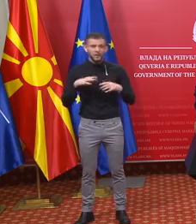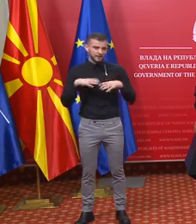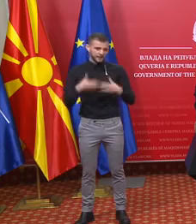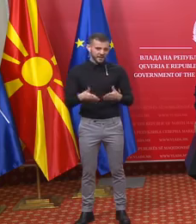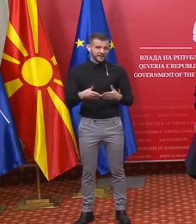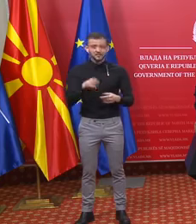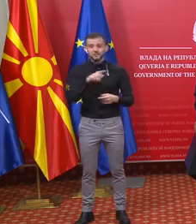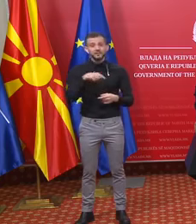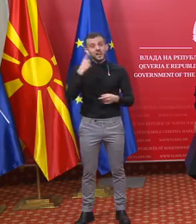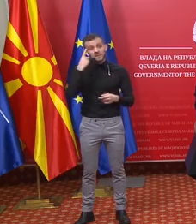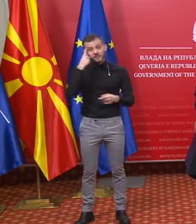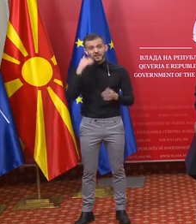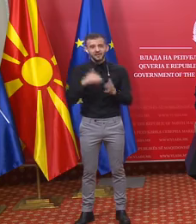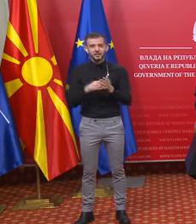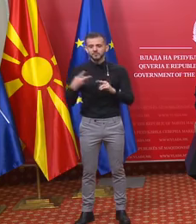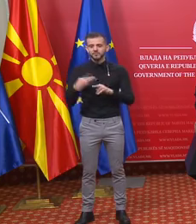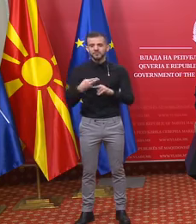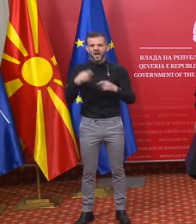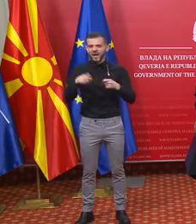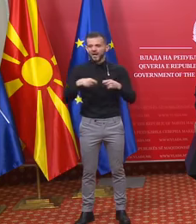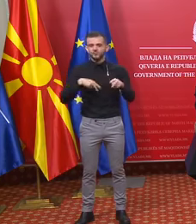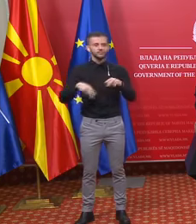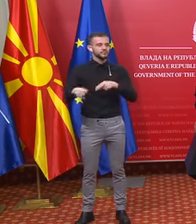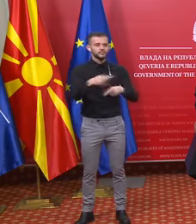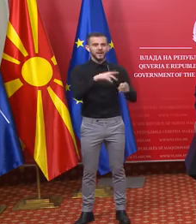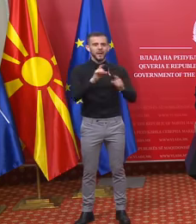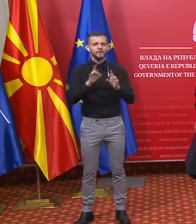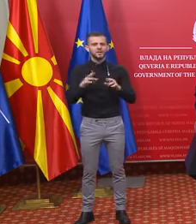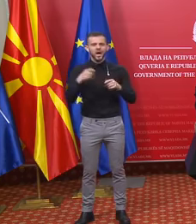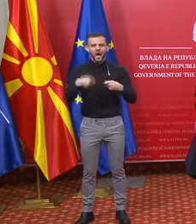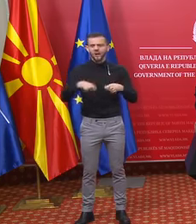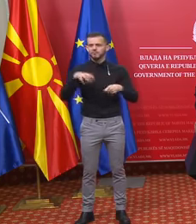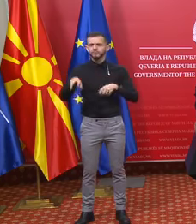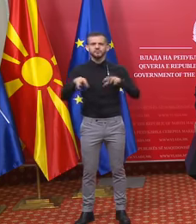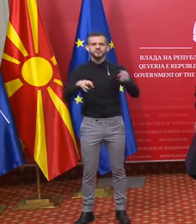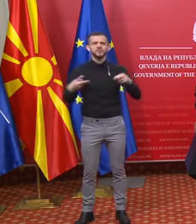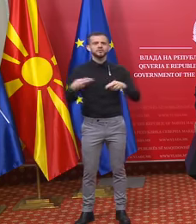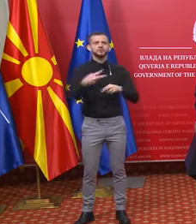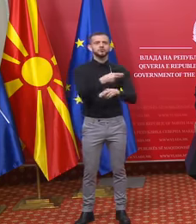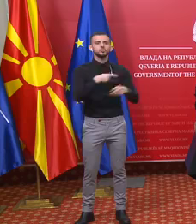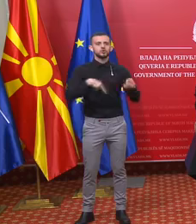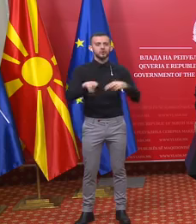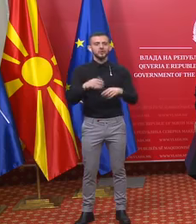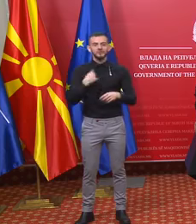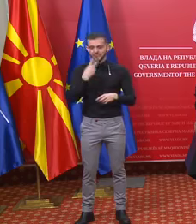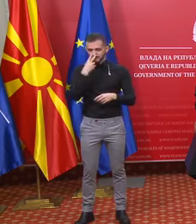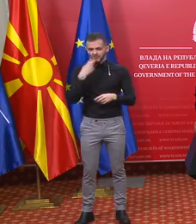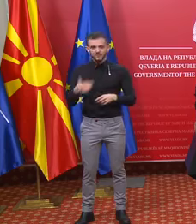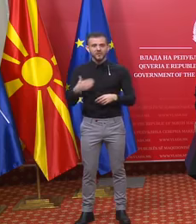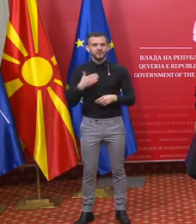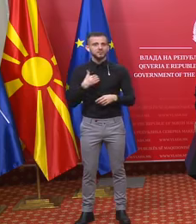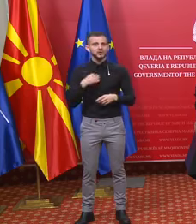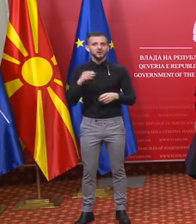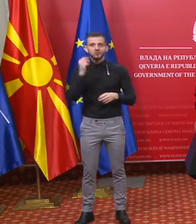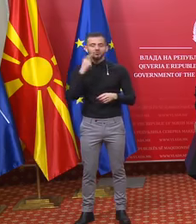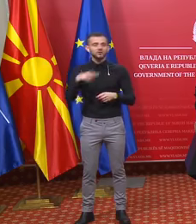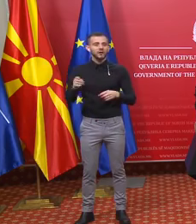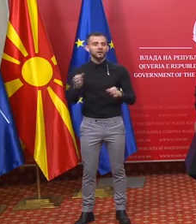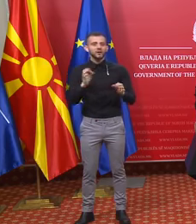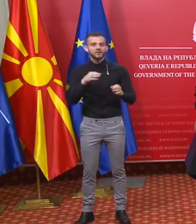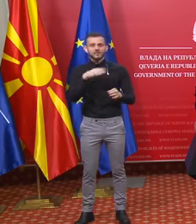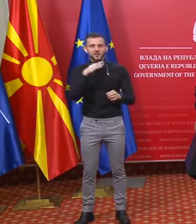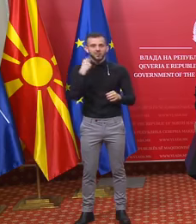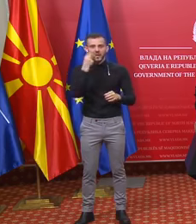на градовите, бидејќи по социјалните мрежи гледаме уште сега дека се собираат групи за да слават по